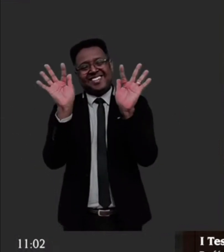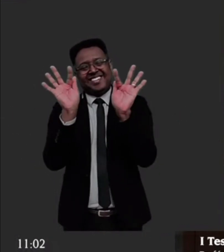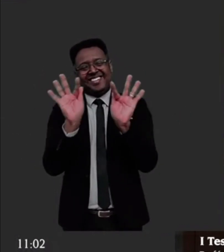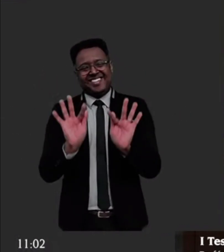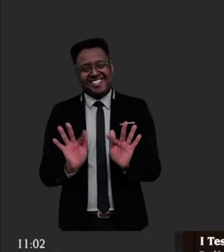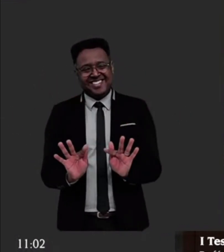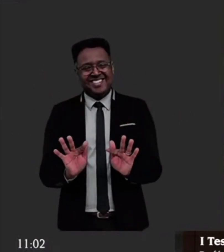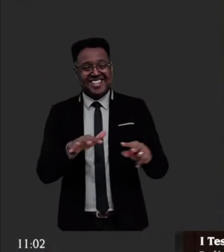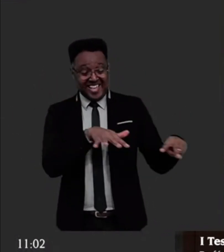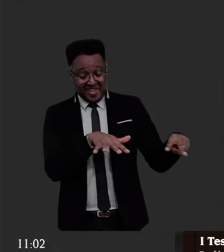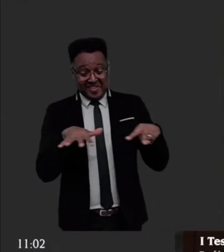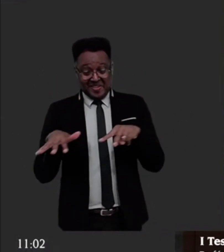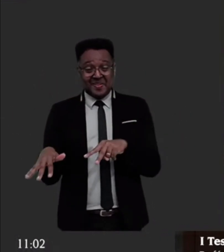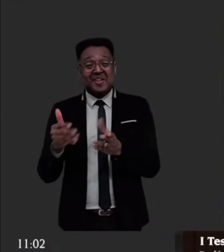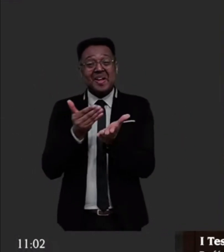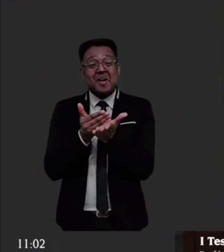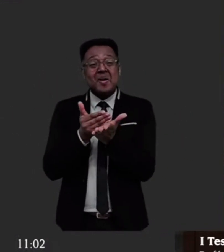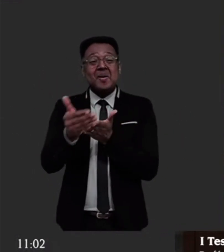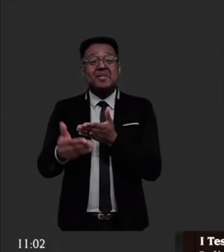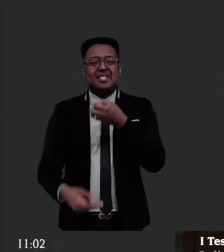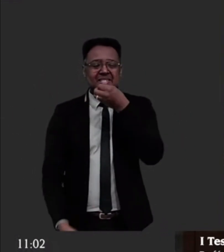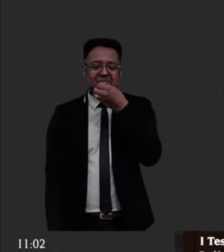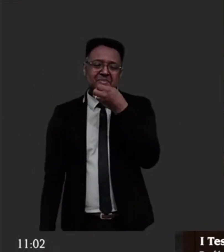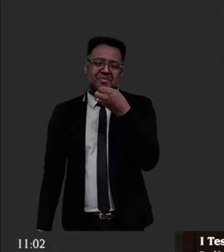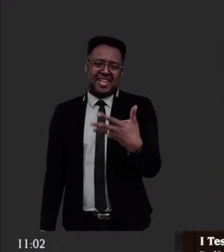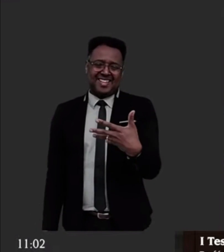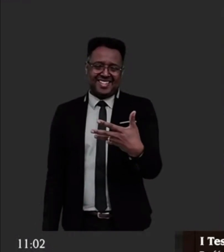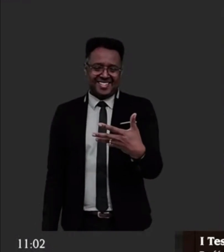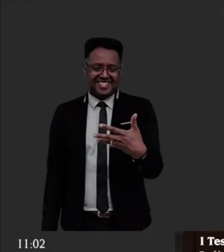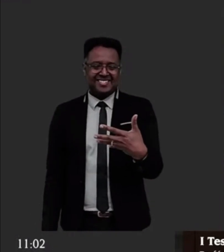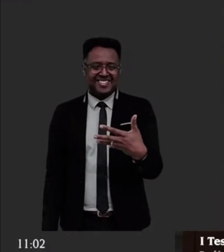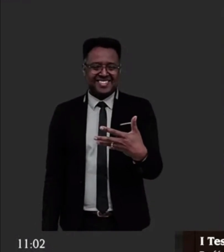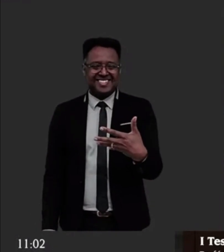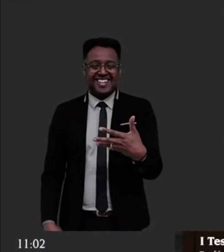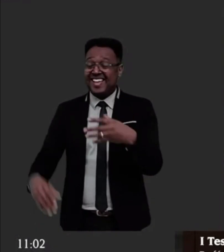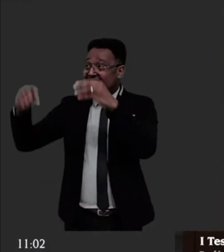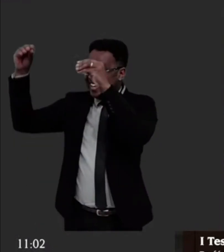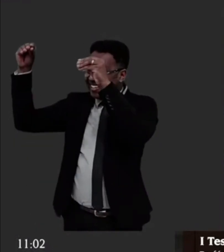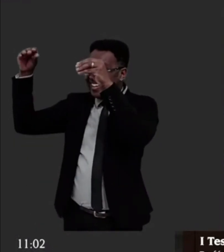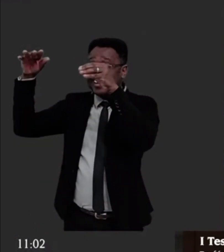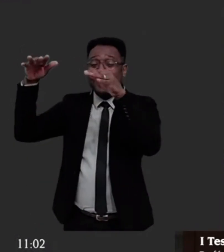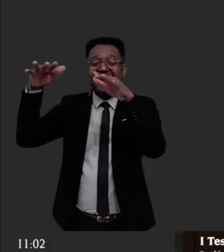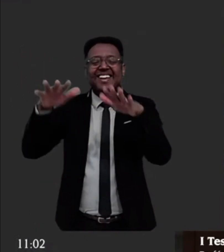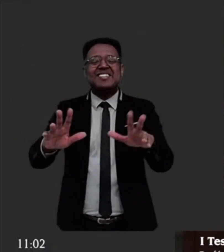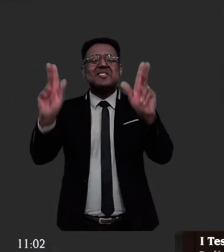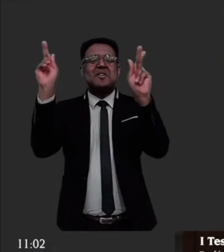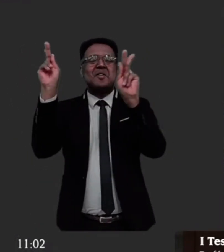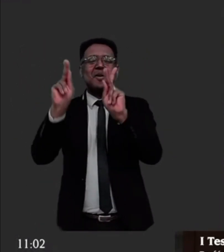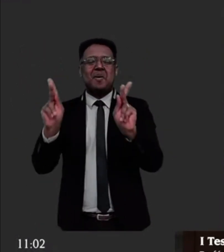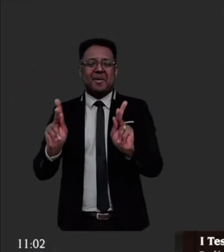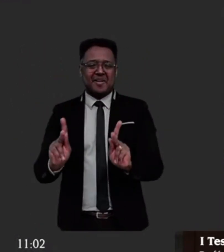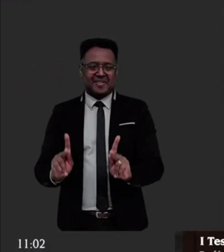uma semana, já começamos bem, cheios da graça e da paz de nosso